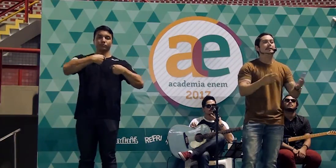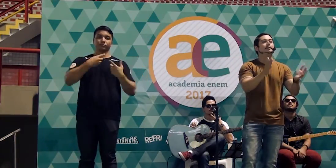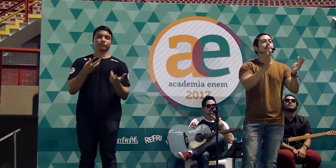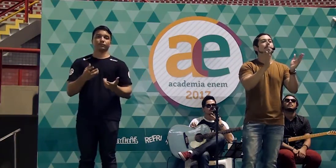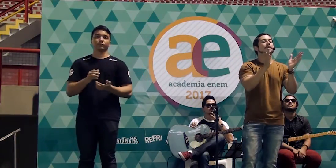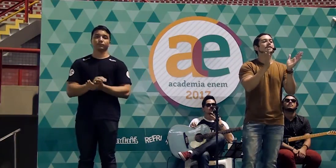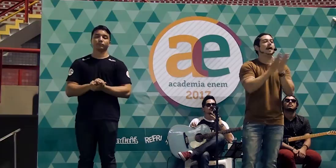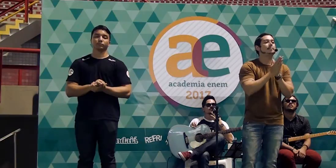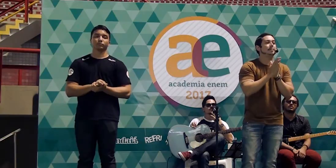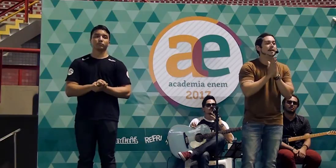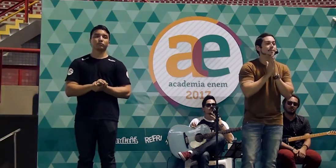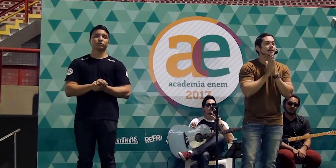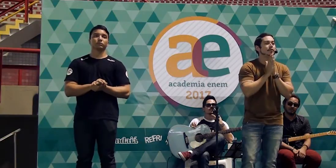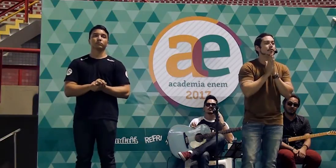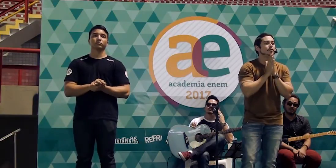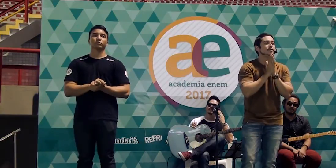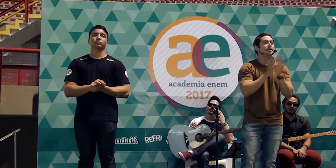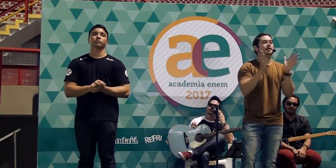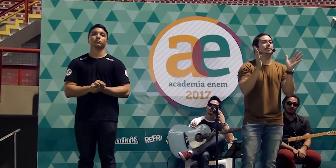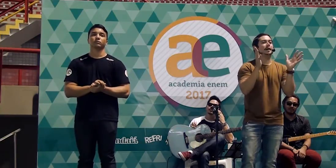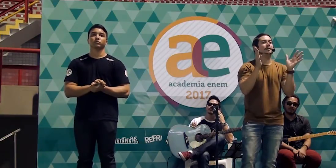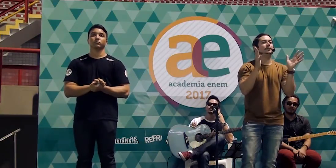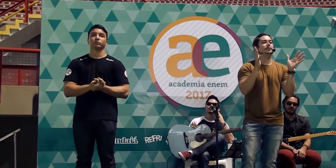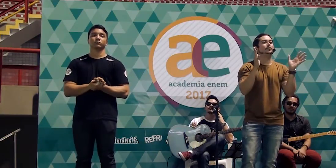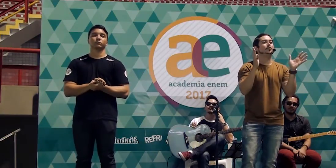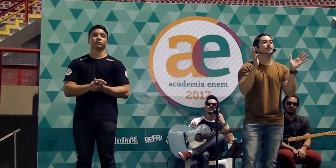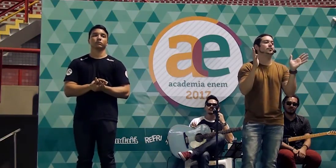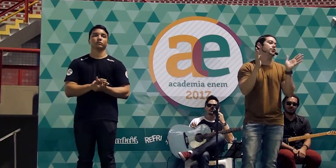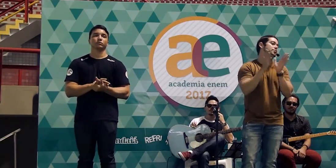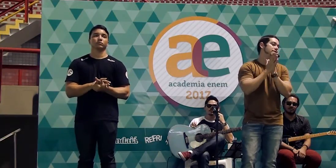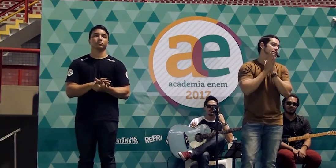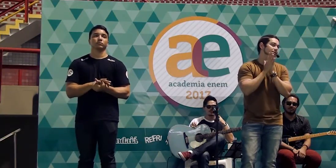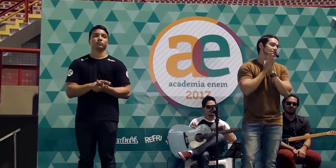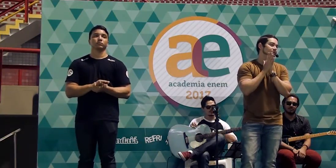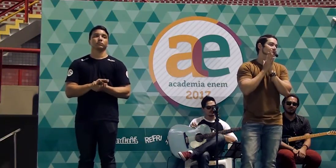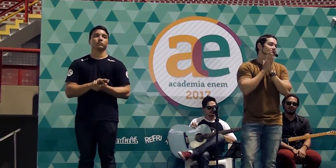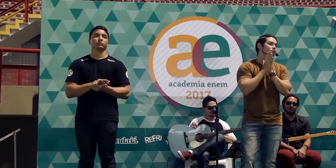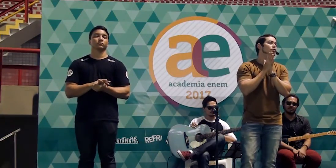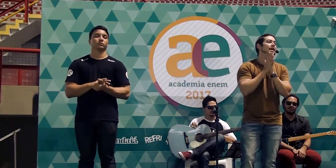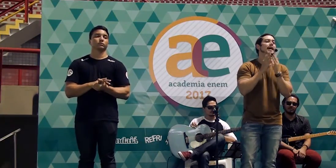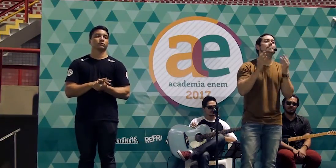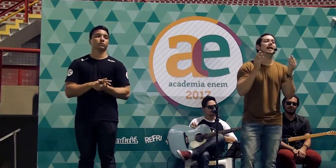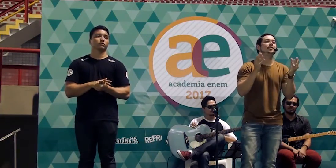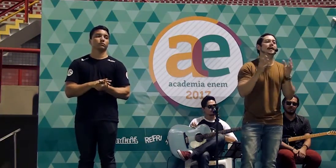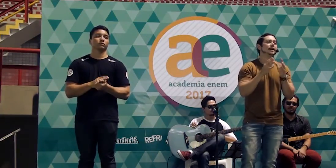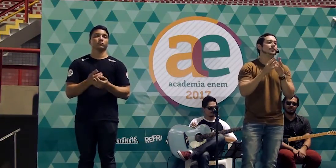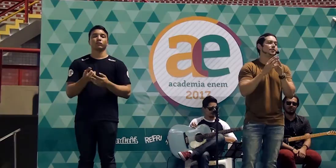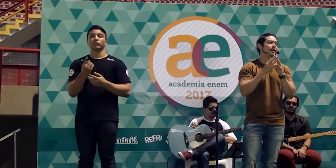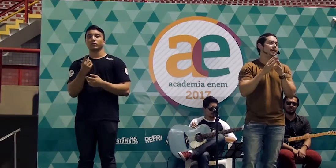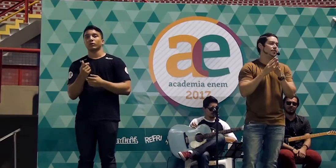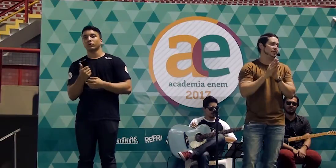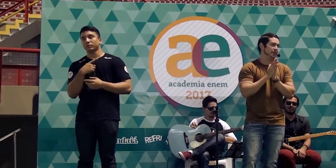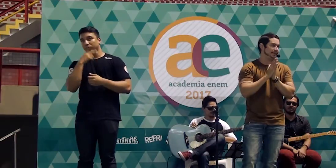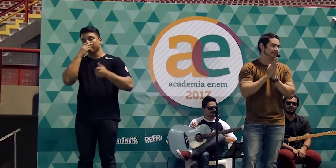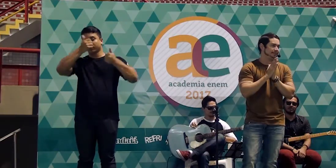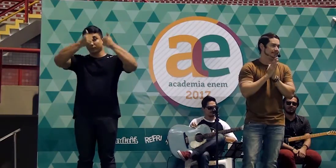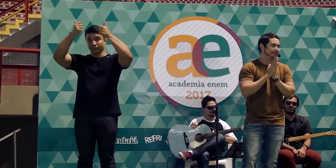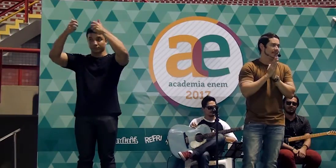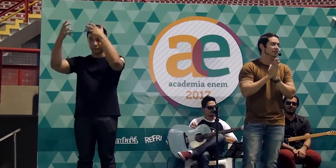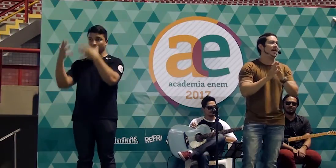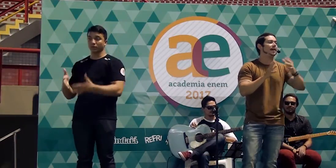Tranquilo? Para eu encerrar minha participação hoje, eu separei 2 últimas. Uma é mais do que